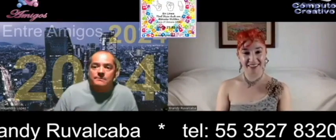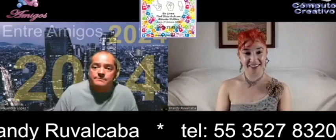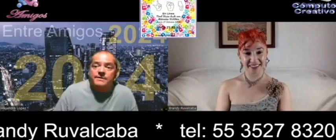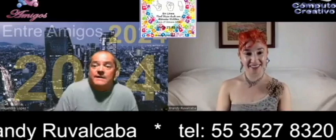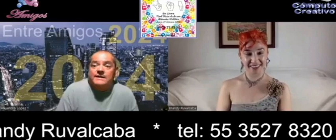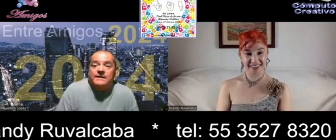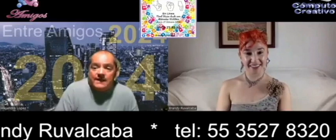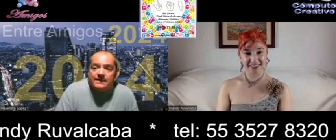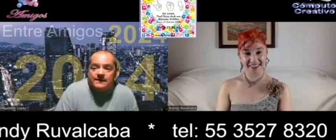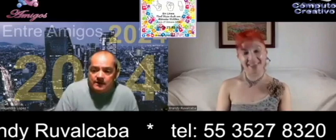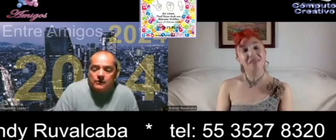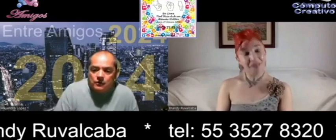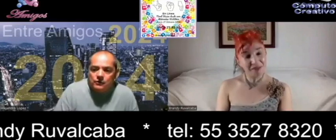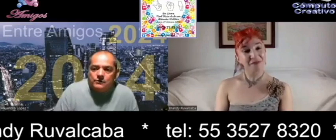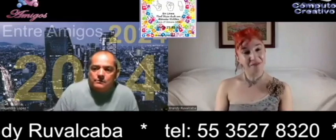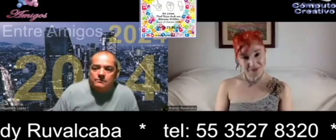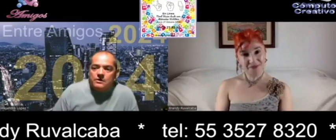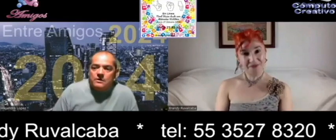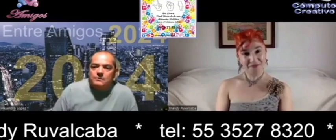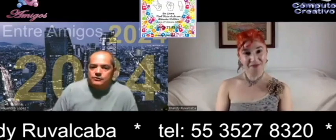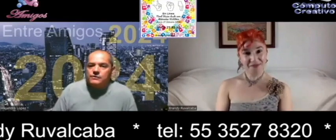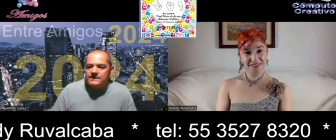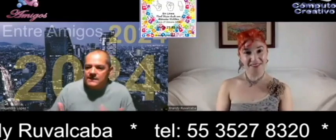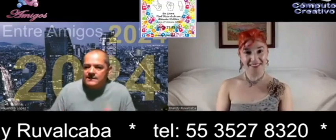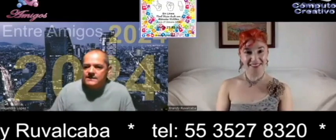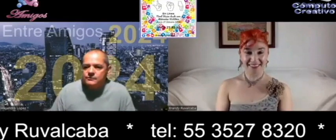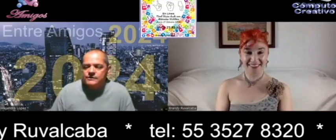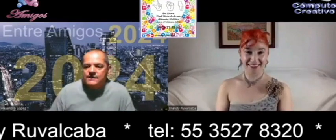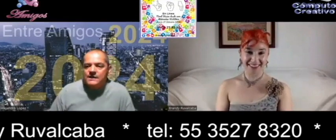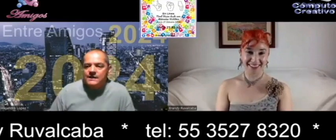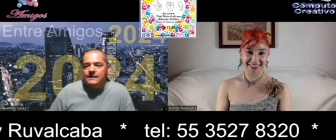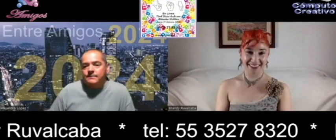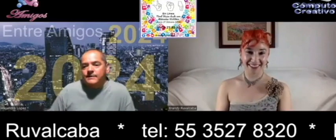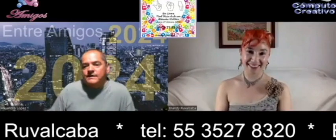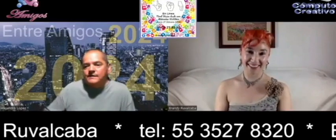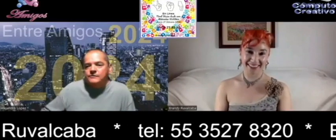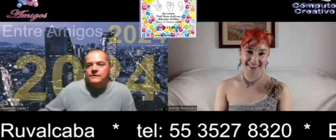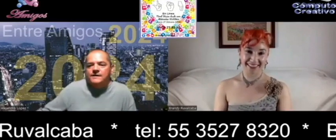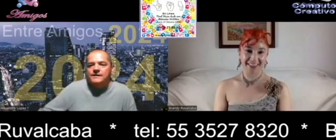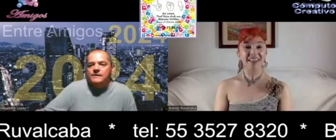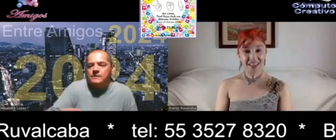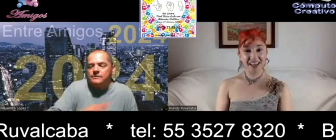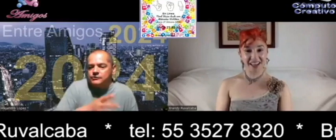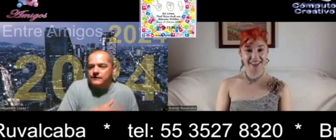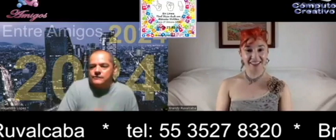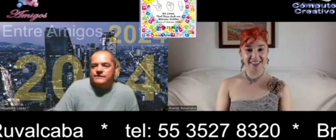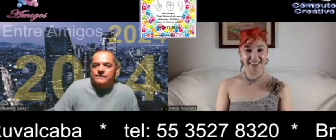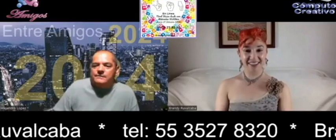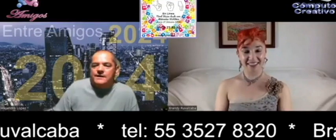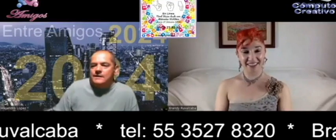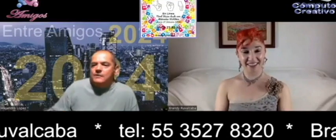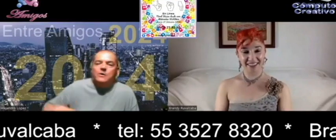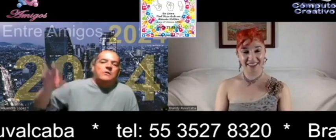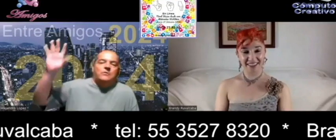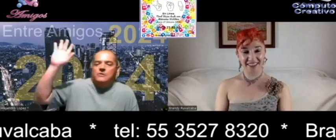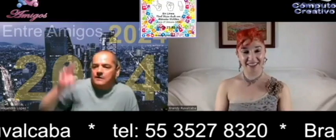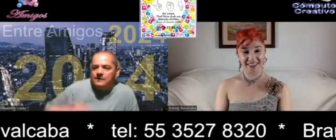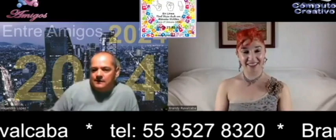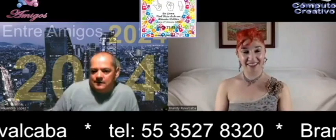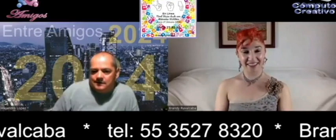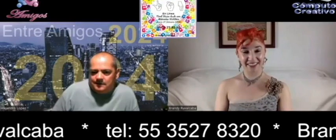ensayando y demás para tener mm, pues, una excelencia musical y de repente resulta que llega un baboso que no sabe hablar y